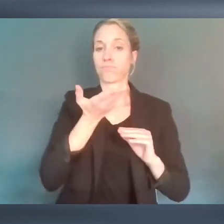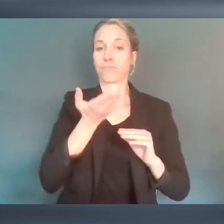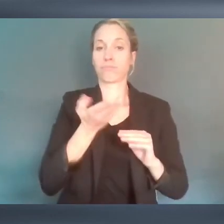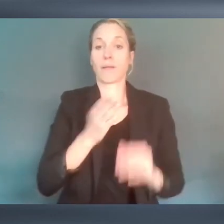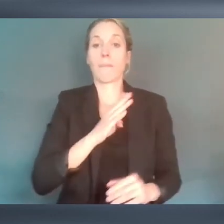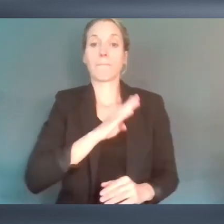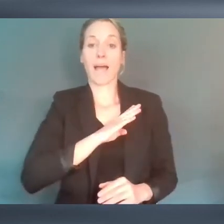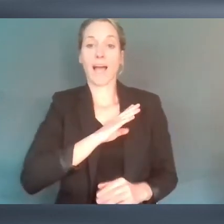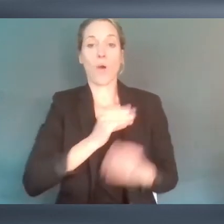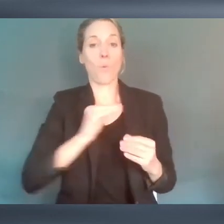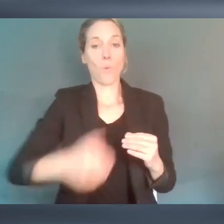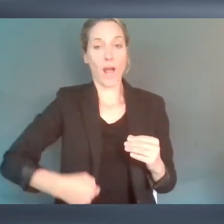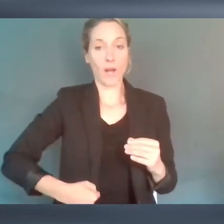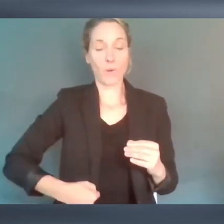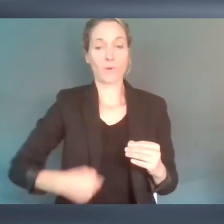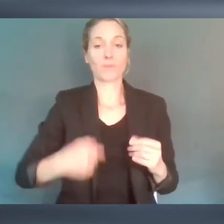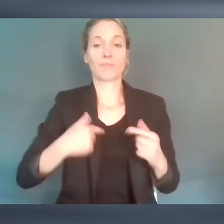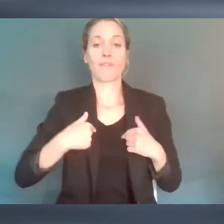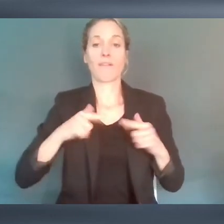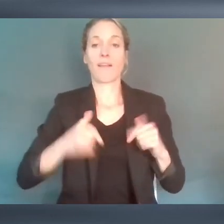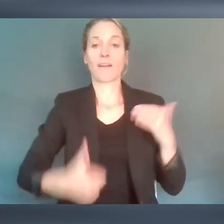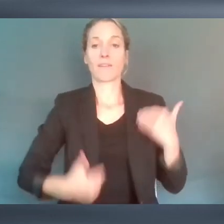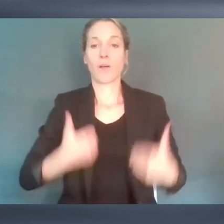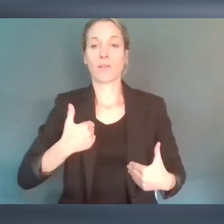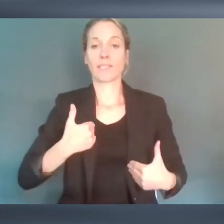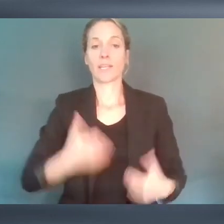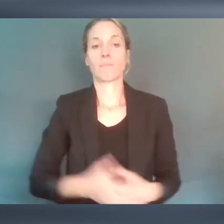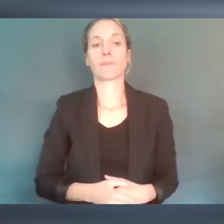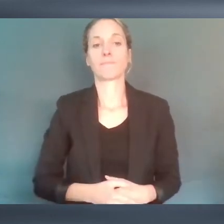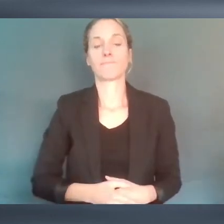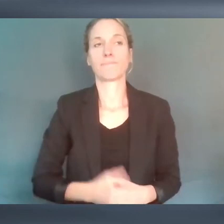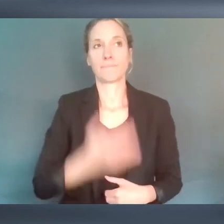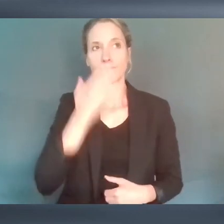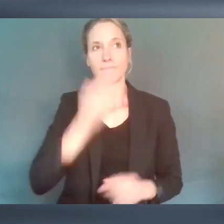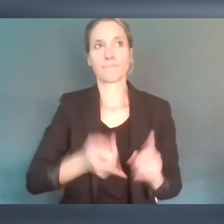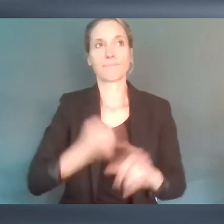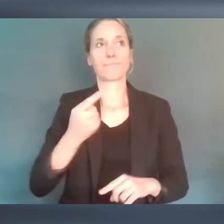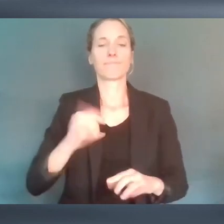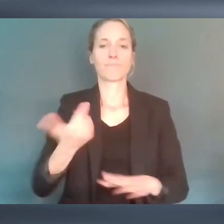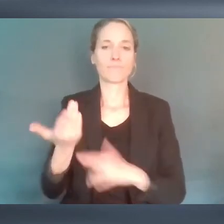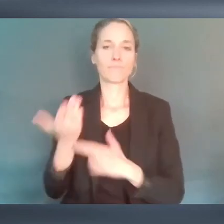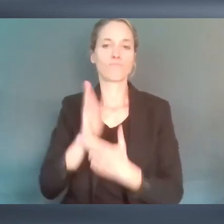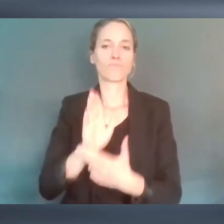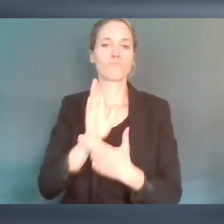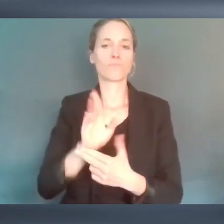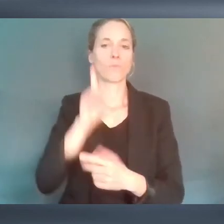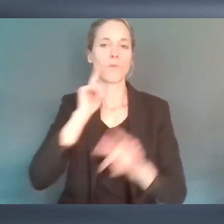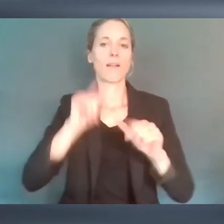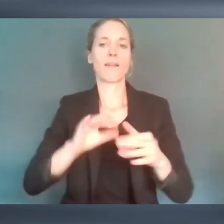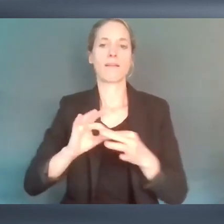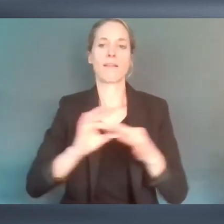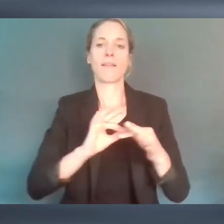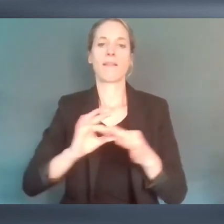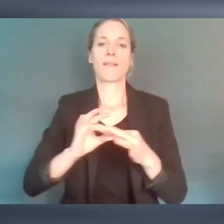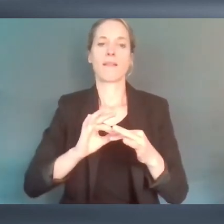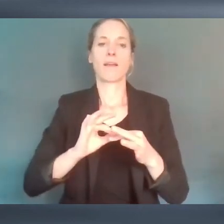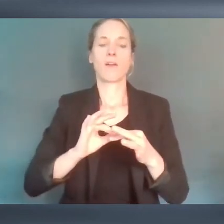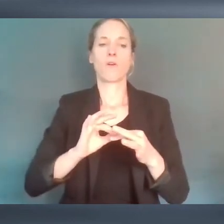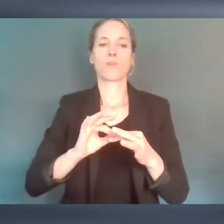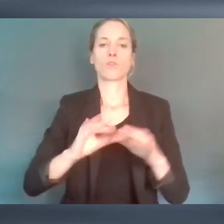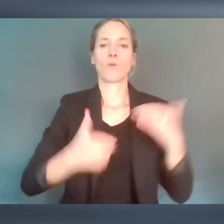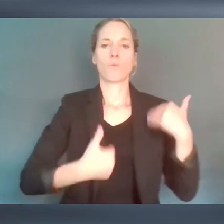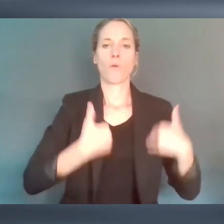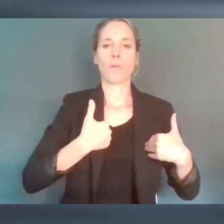Alors ça me paraissait important de me présenter puisqu'il y a des liens à faire entre handicap et leadership